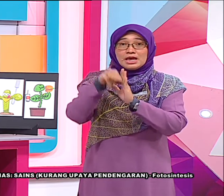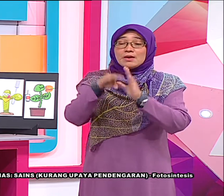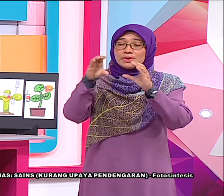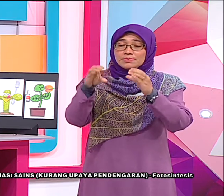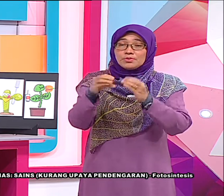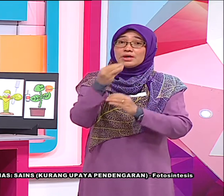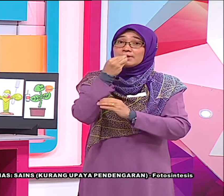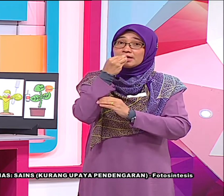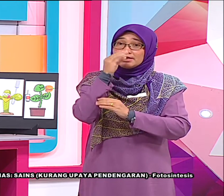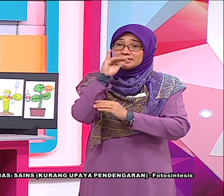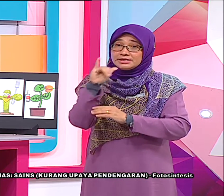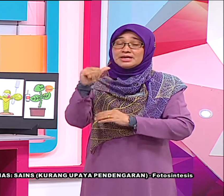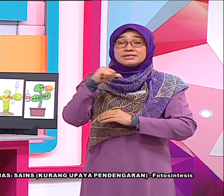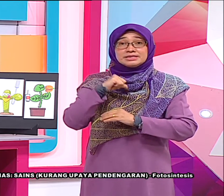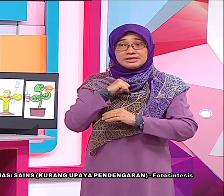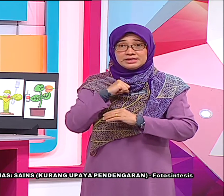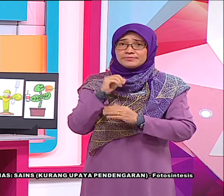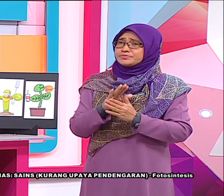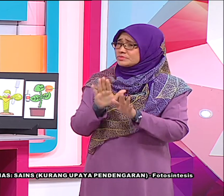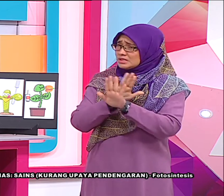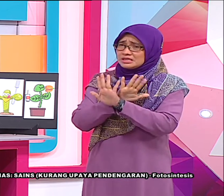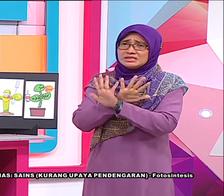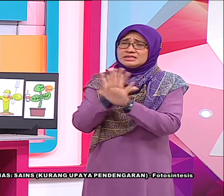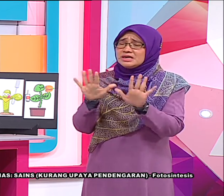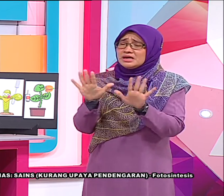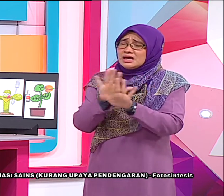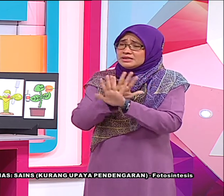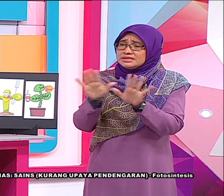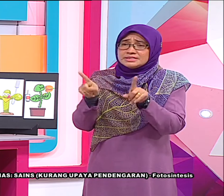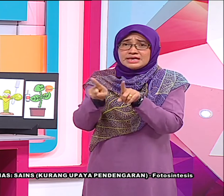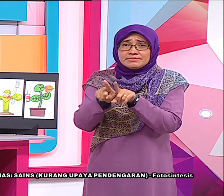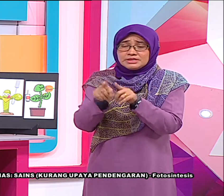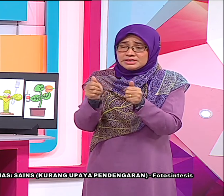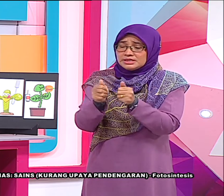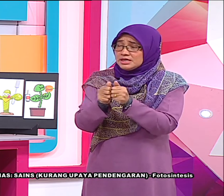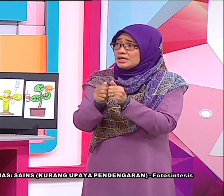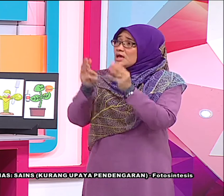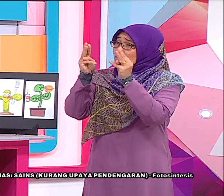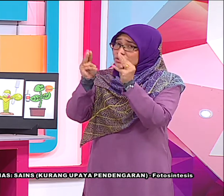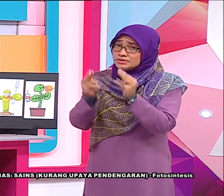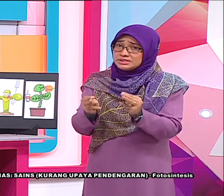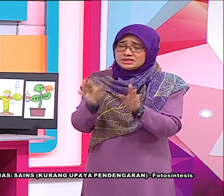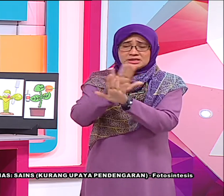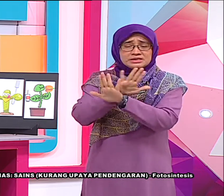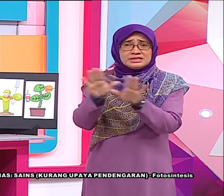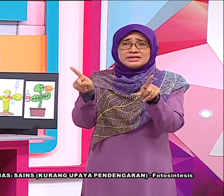membuat makanannya sendiri tidak tidak sama dengan manusia tidak